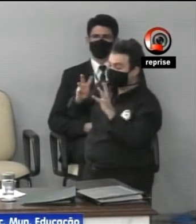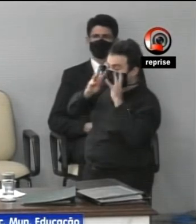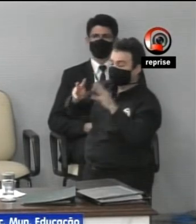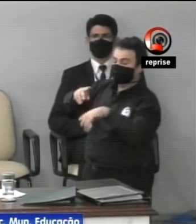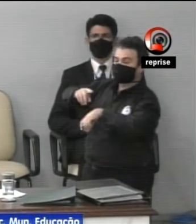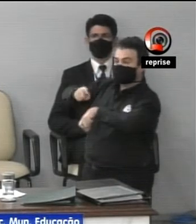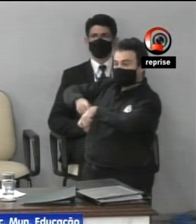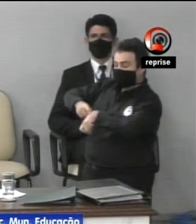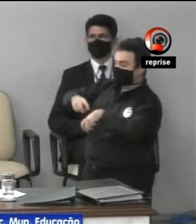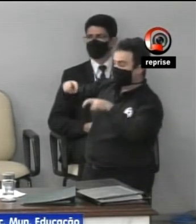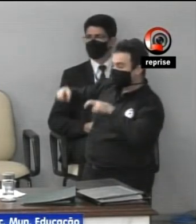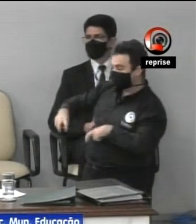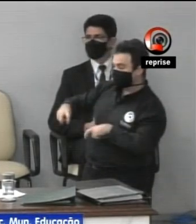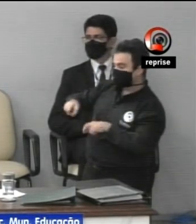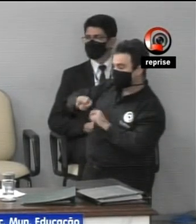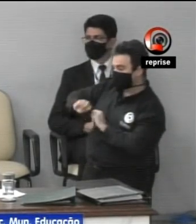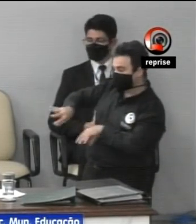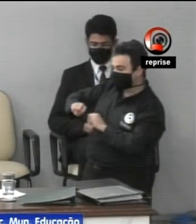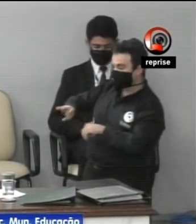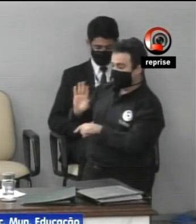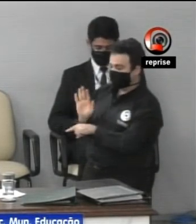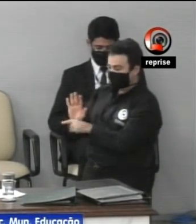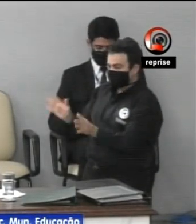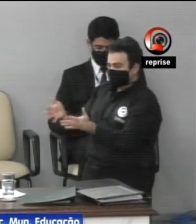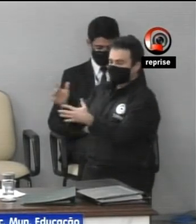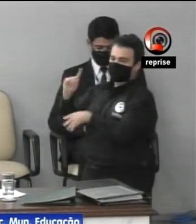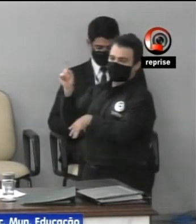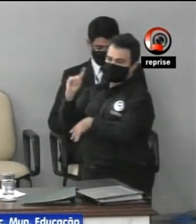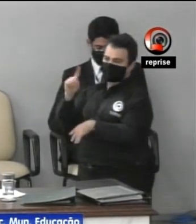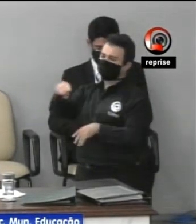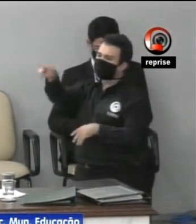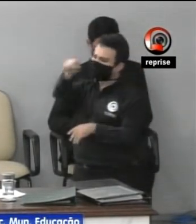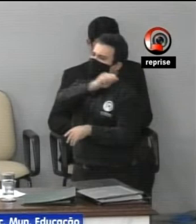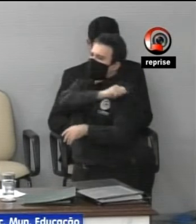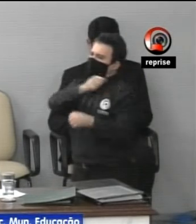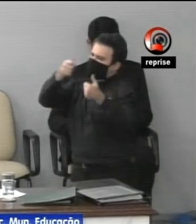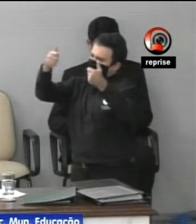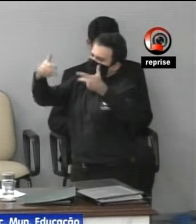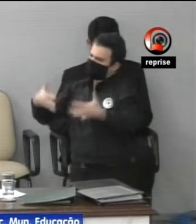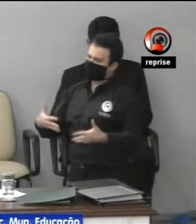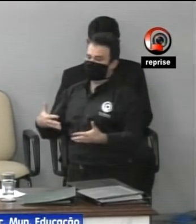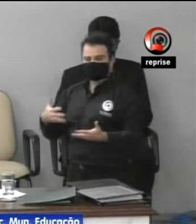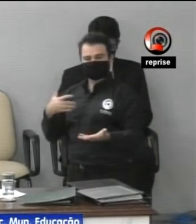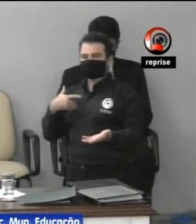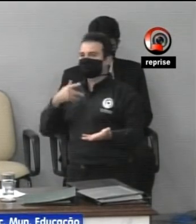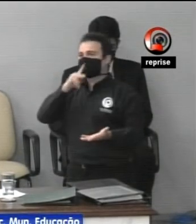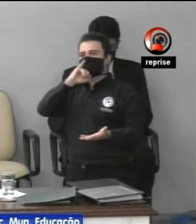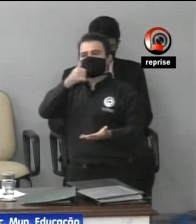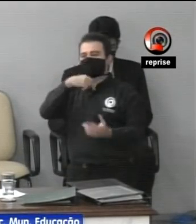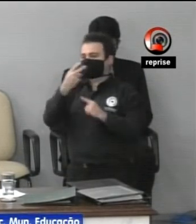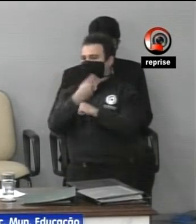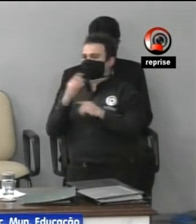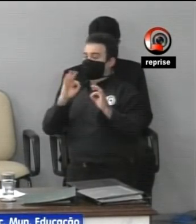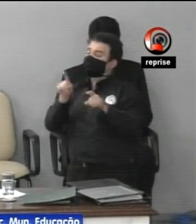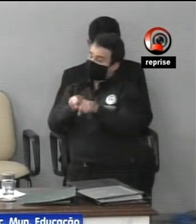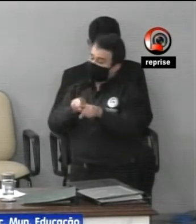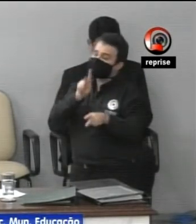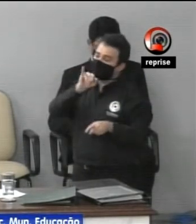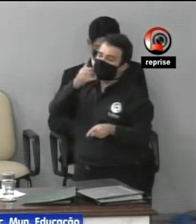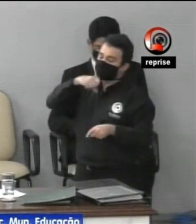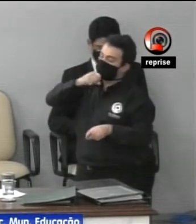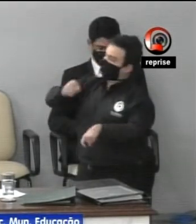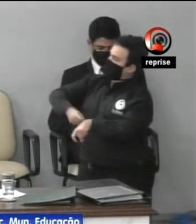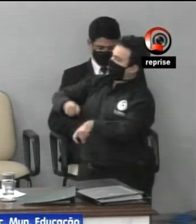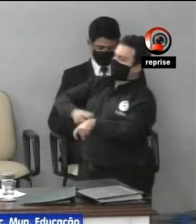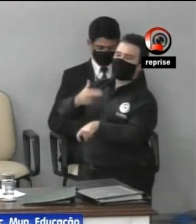a dificuldade, eles declaram mesmo a falta de tempo. Pois bem, a partir daí, nós tínhamos